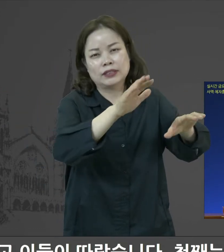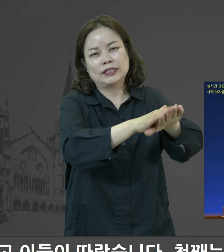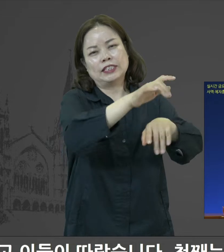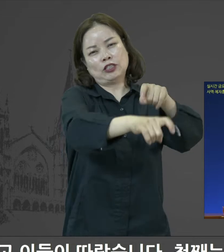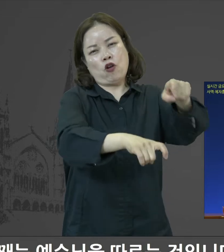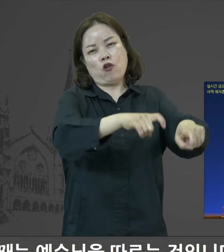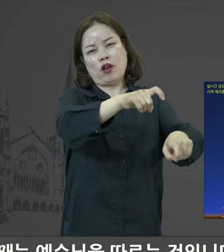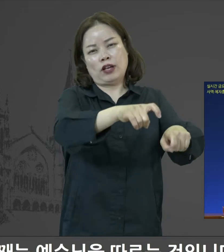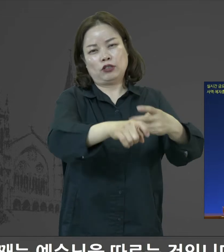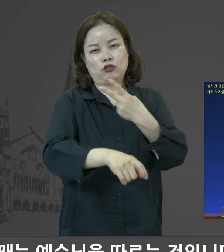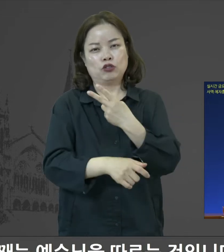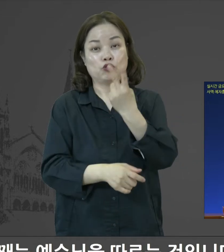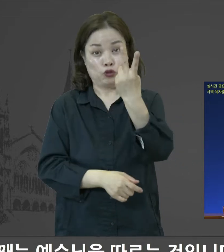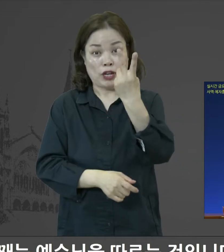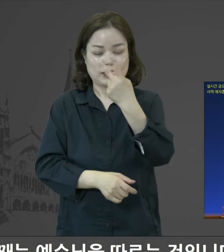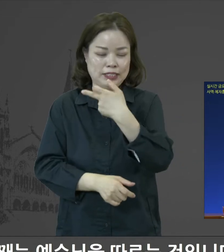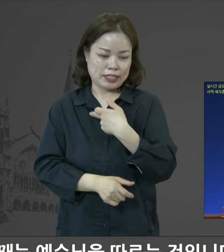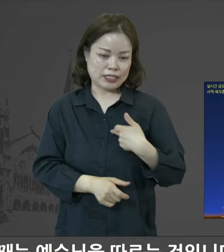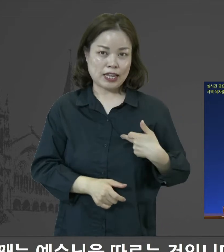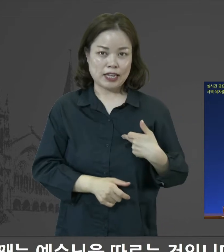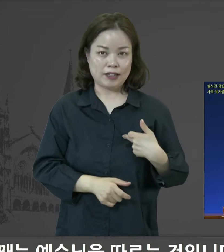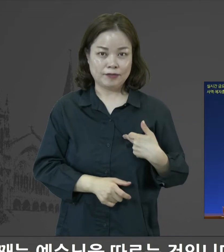2가지 요건이다 이렇게 볼 수 있는데,